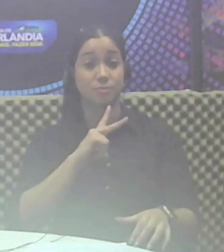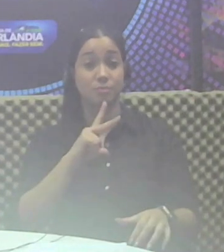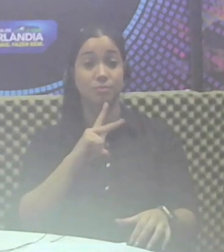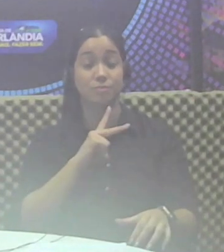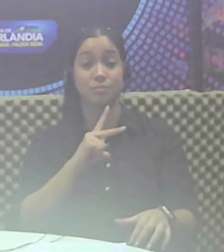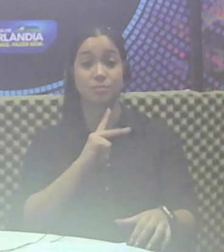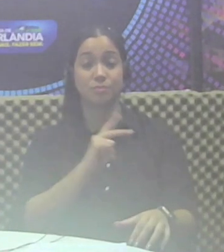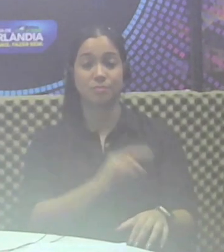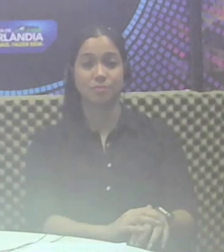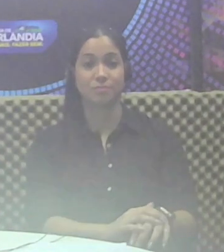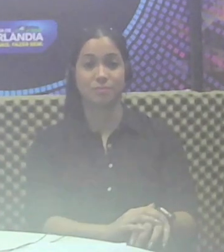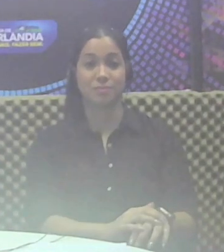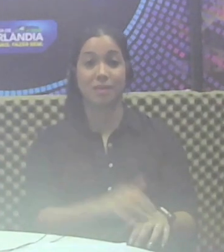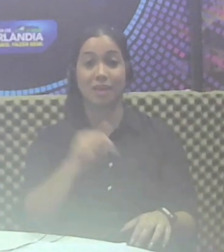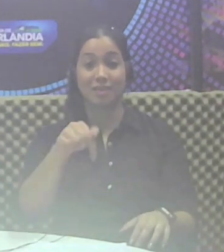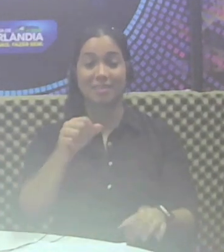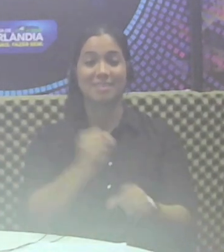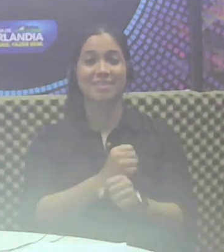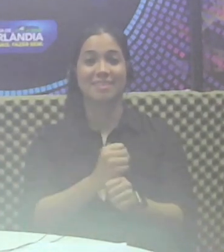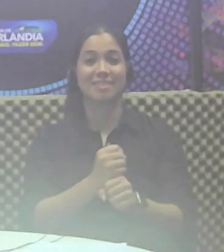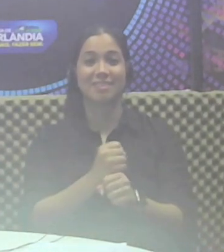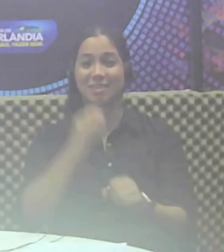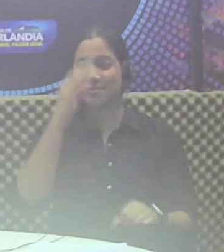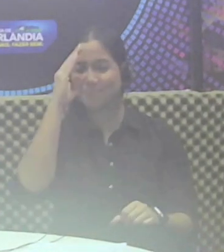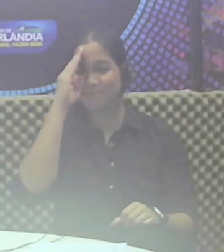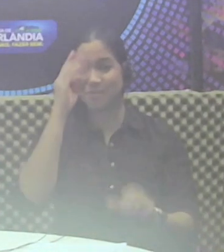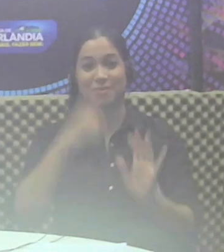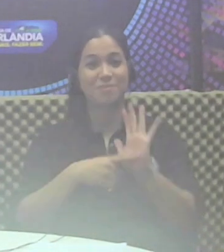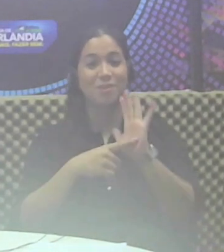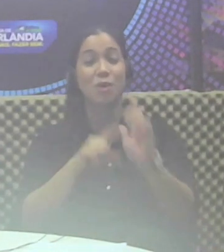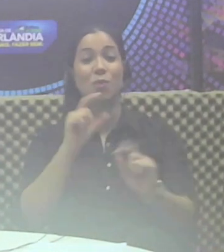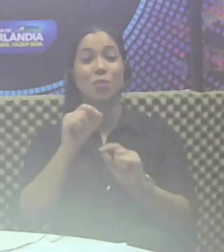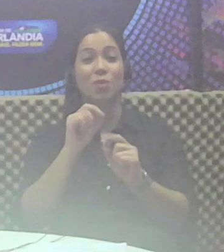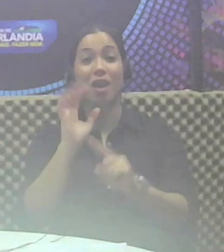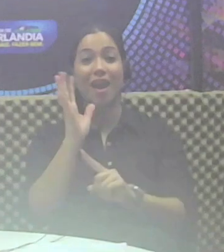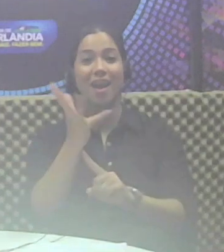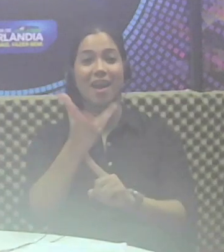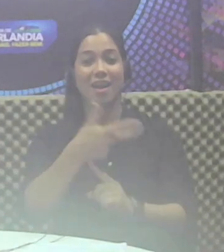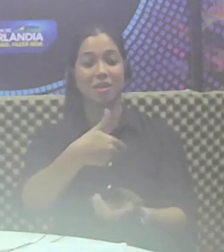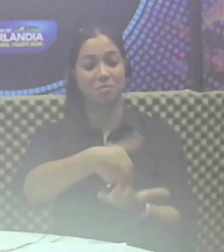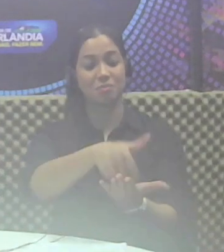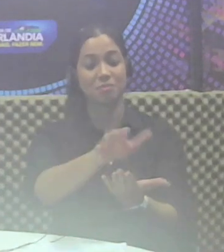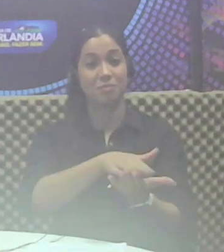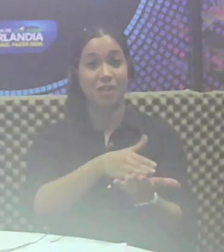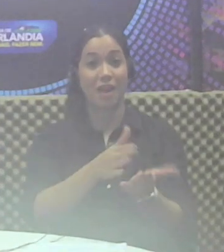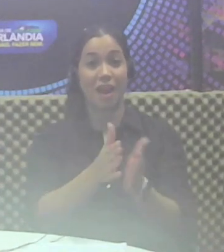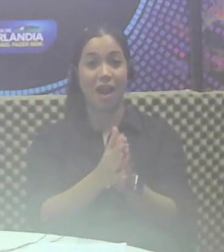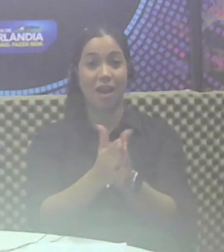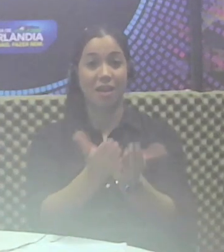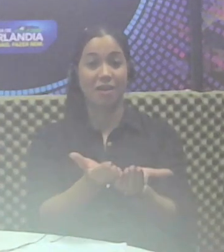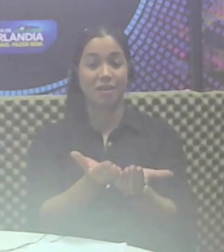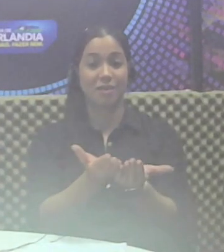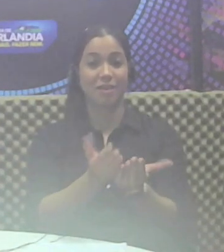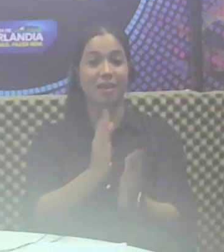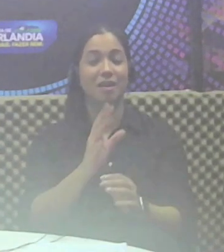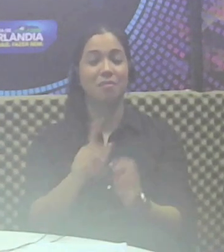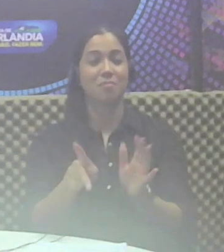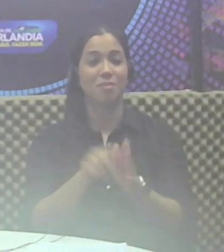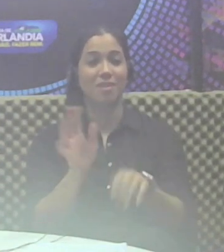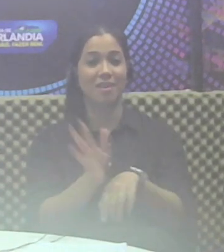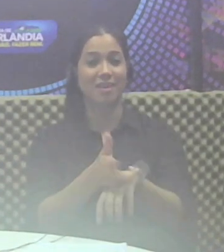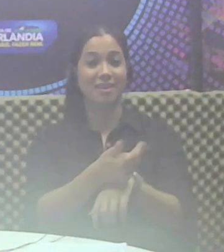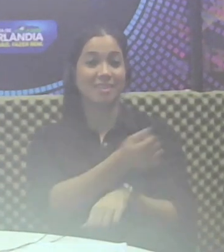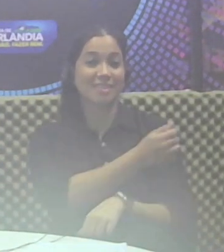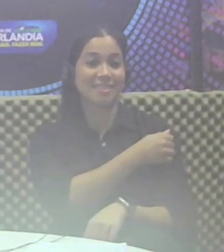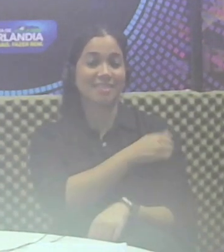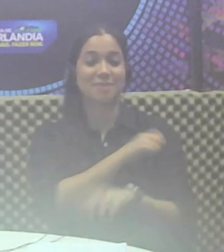individual. Neste ano, um dos destaques dos kits são as artes das capas, resultado do talento dos próprios estudantes em